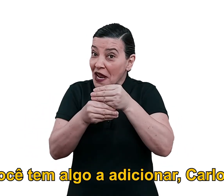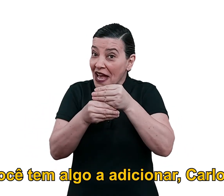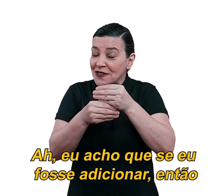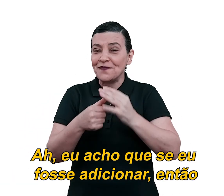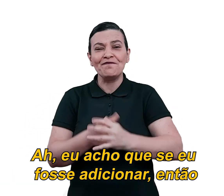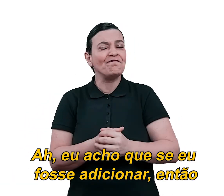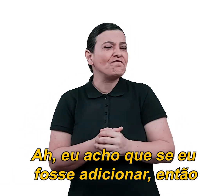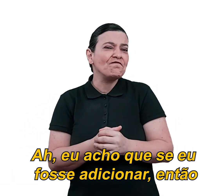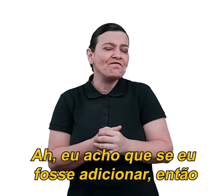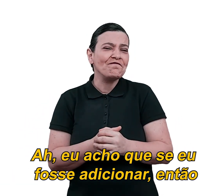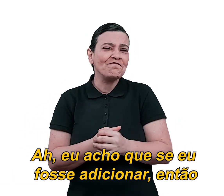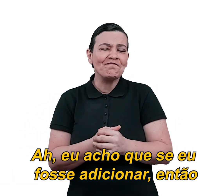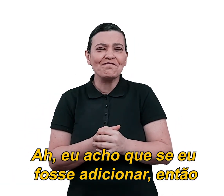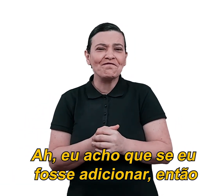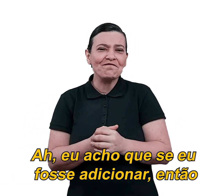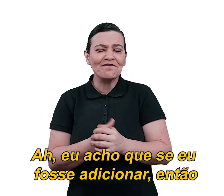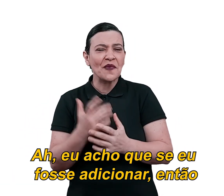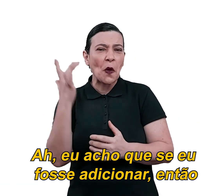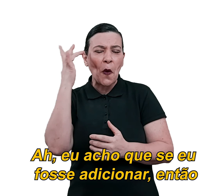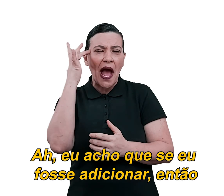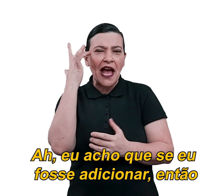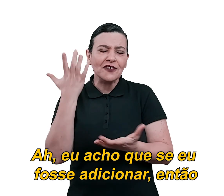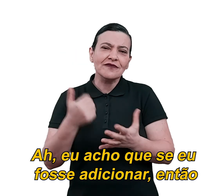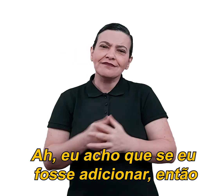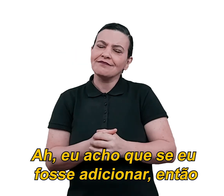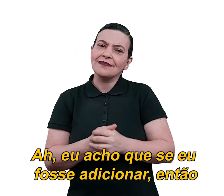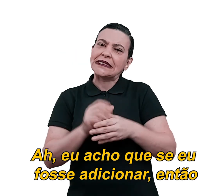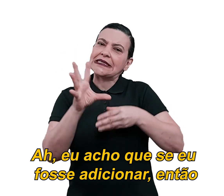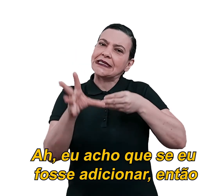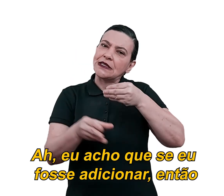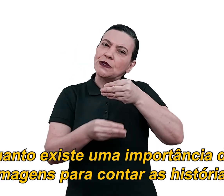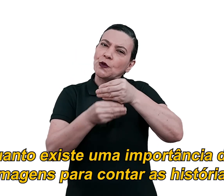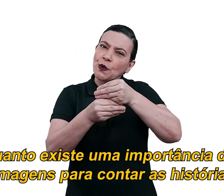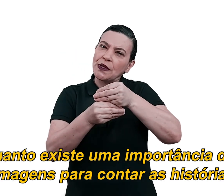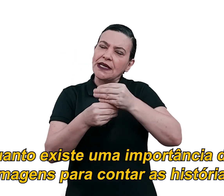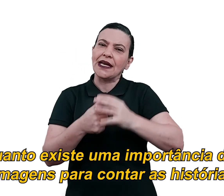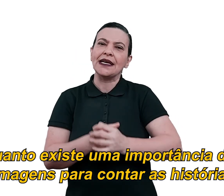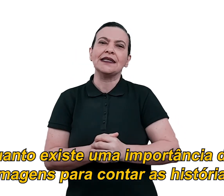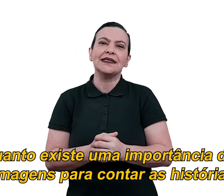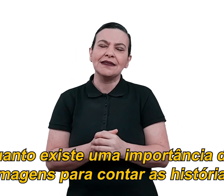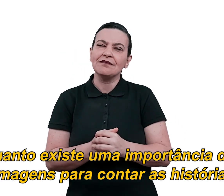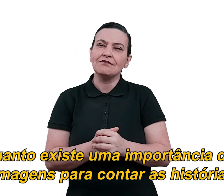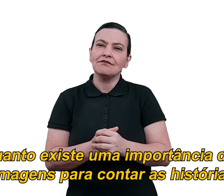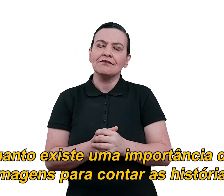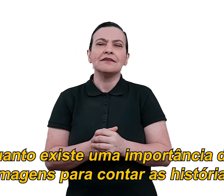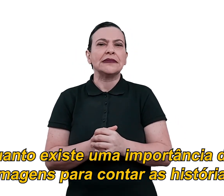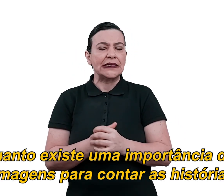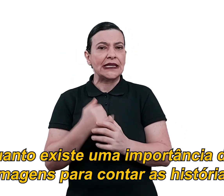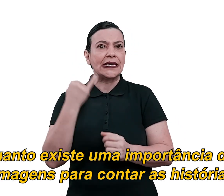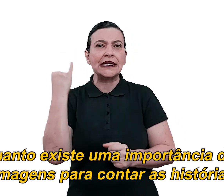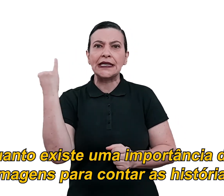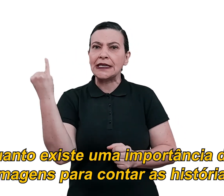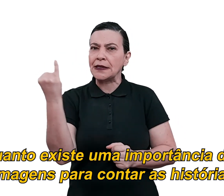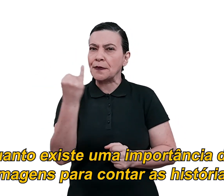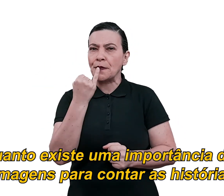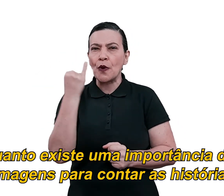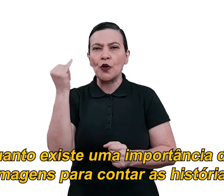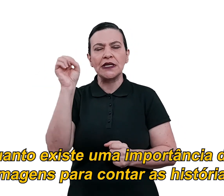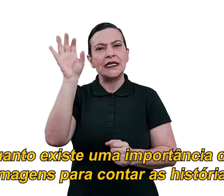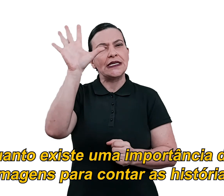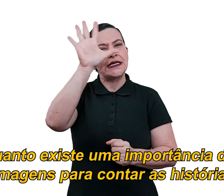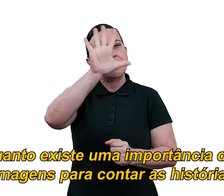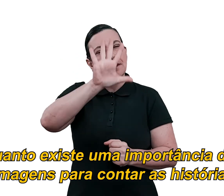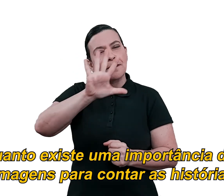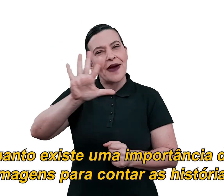Carlos? Eu acho que se eu fosse adicionar, então, é o quanto existe uma importância, né, das imagens